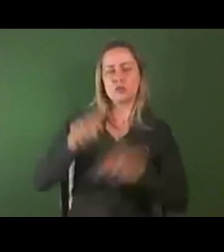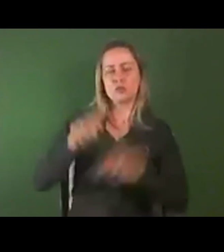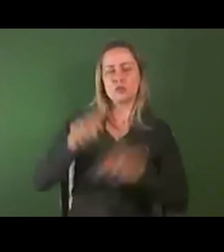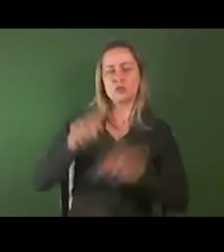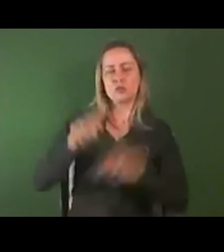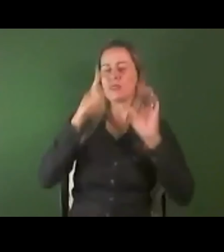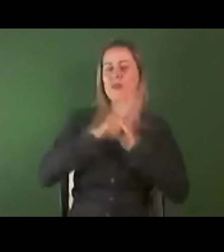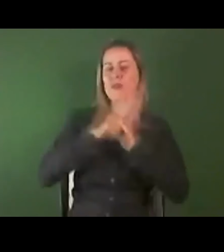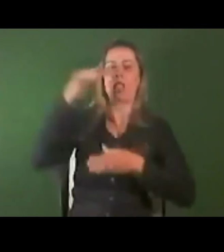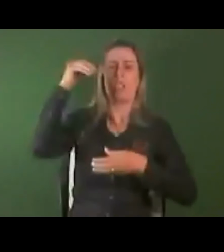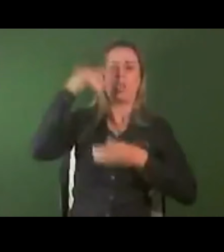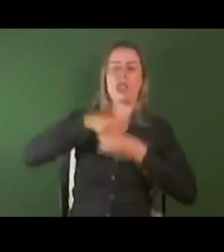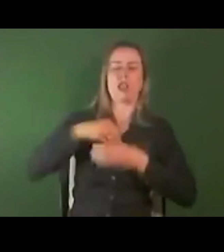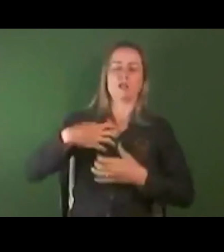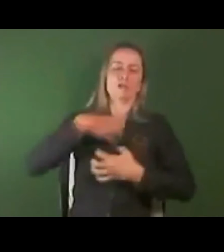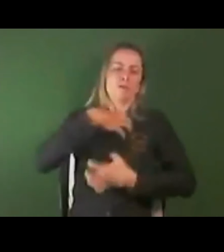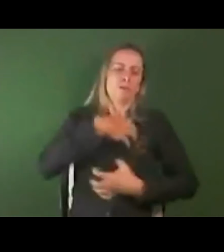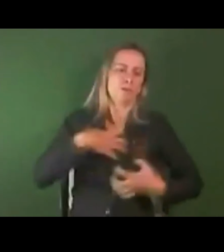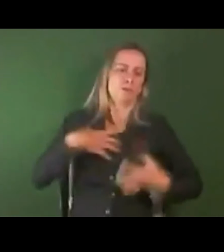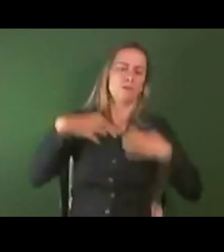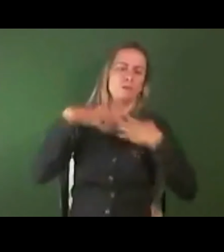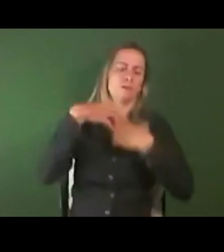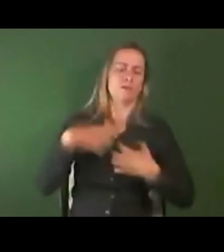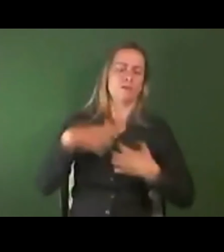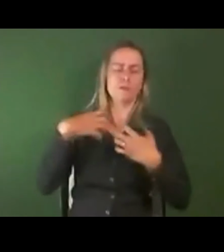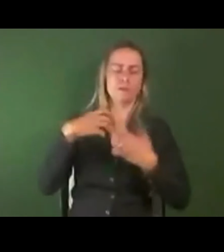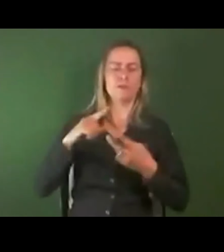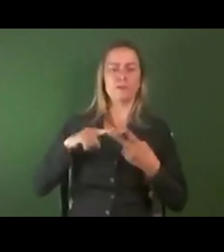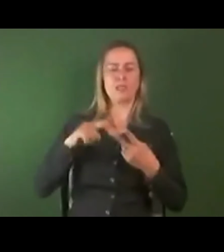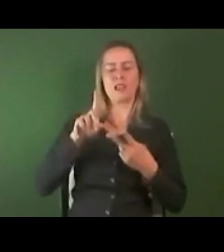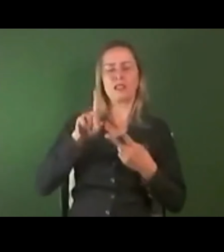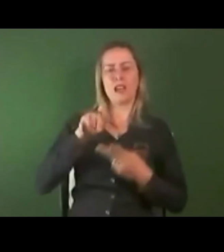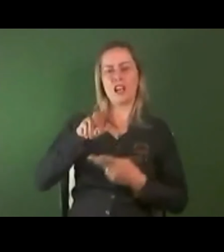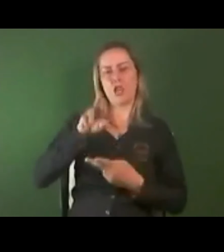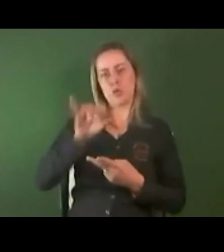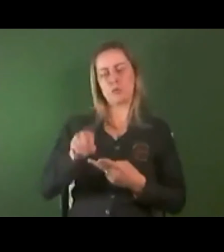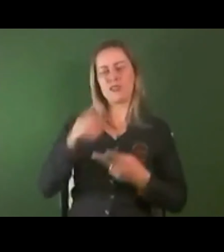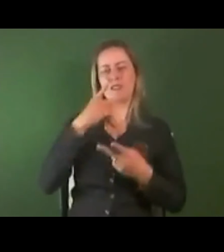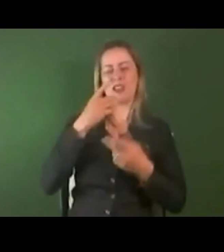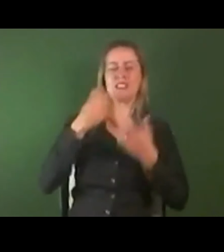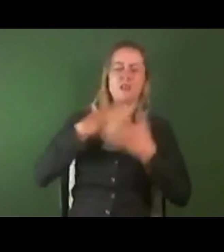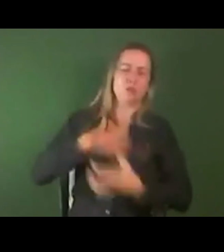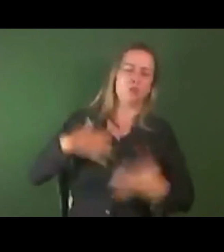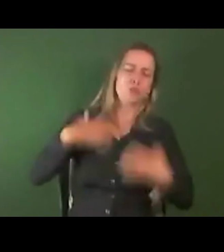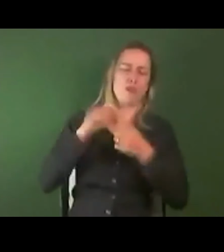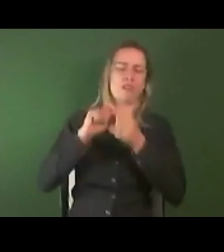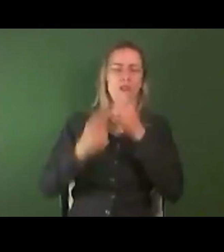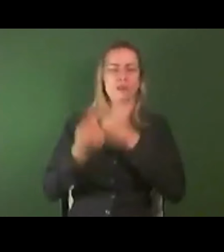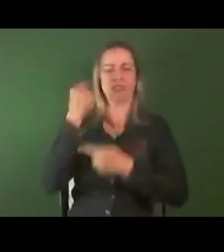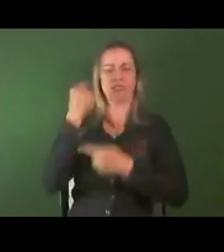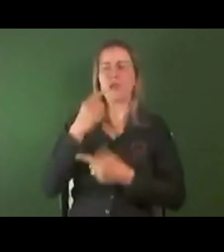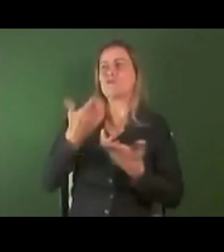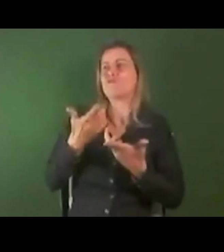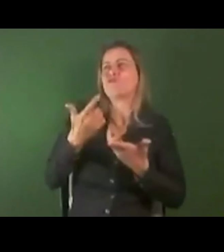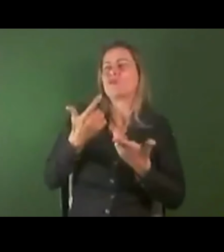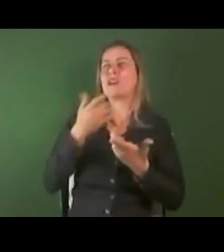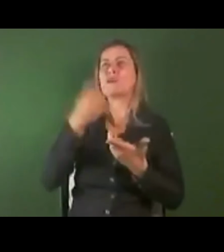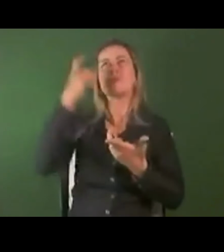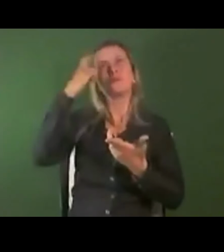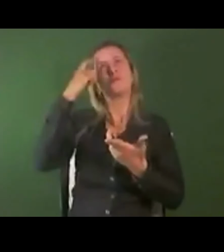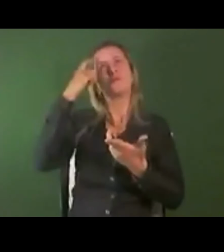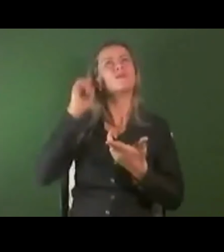vivendo. Então, o Daido está falando, por exemplo, que ele estava numa crise com tudo que ele tinha feito. Ele não via sentido no